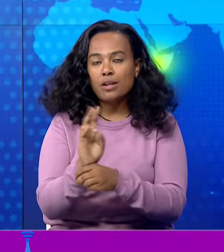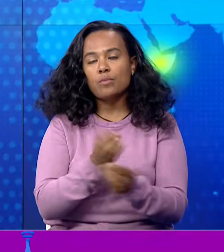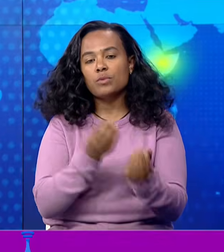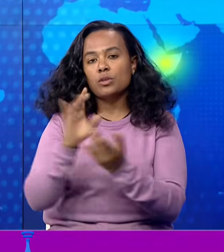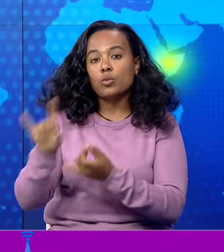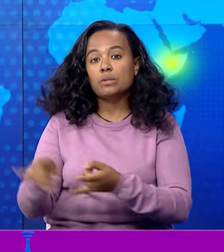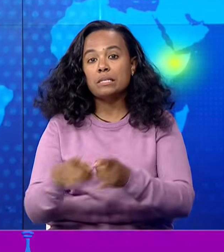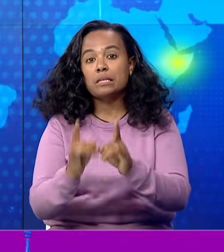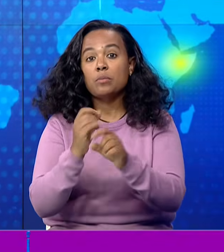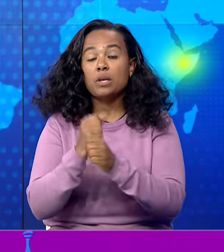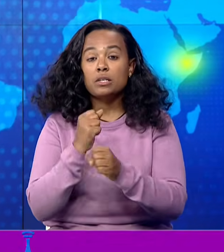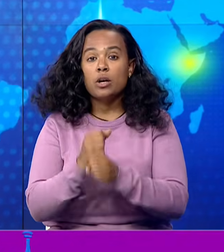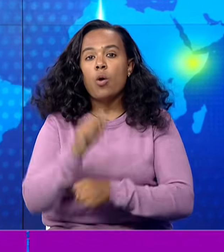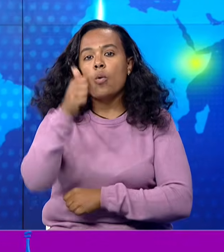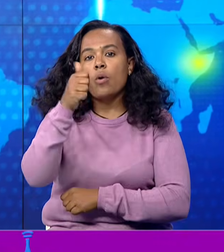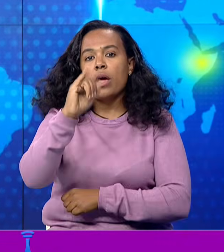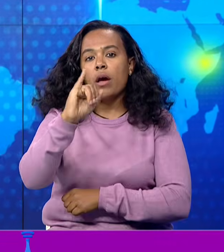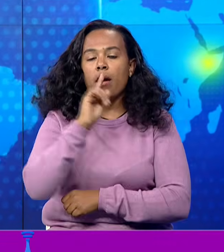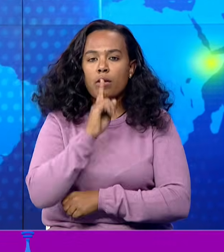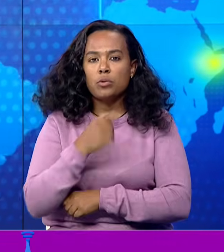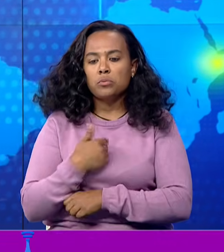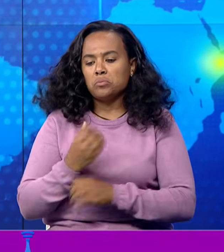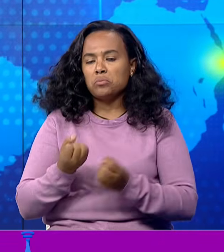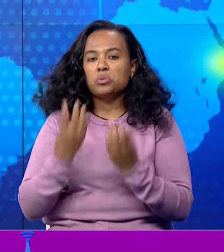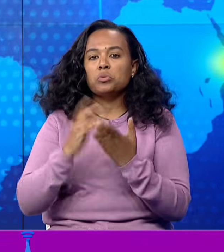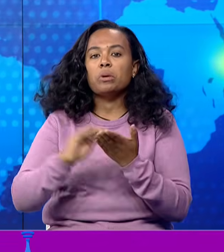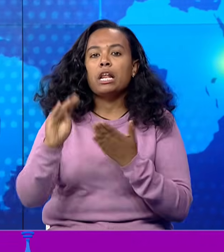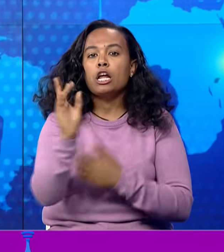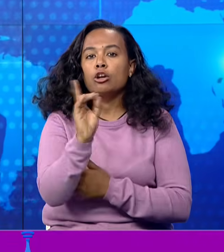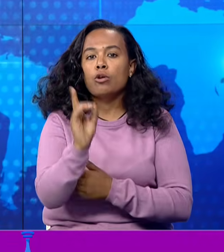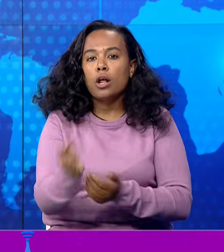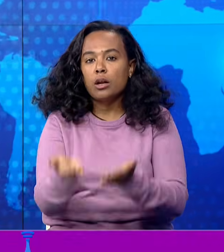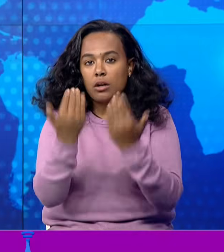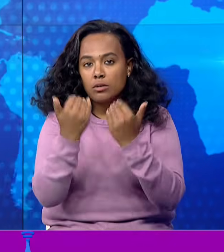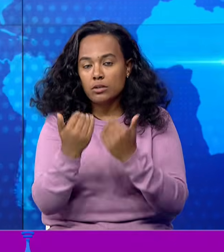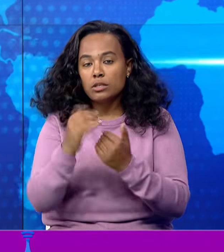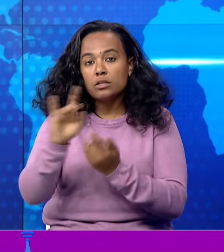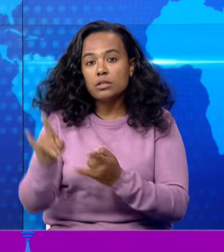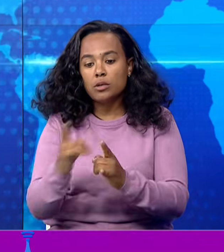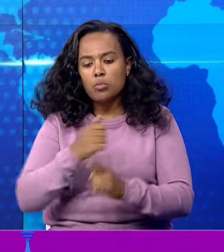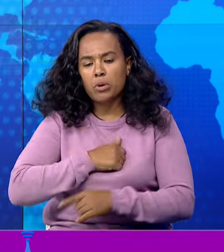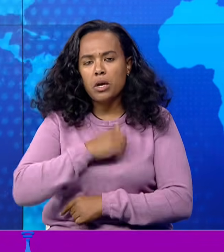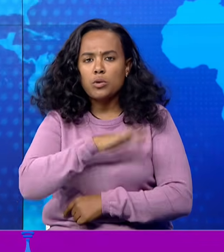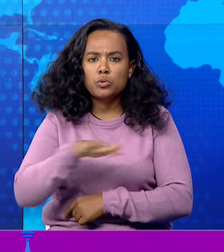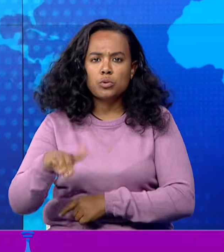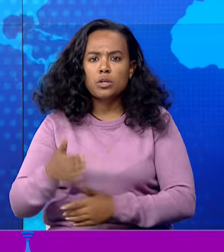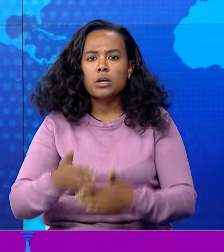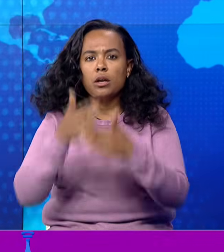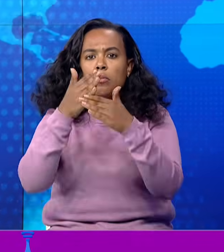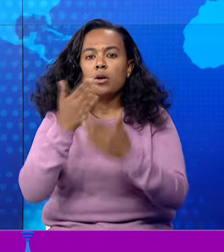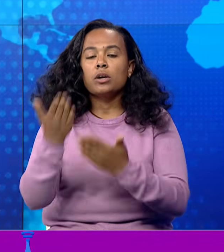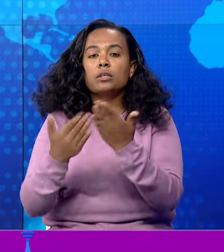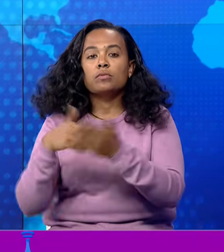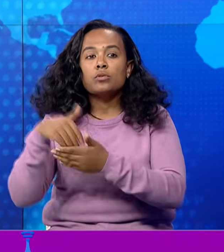ሲስተም የሰራው ኤአይ ነው። ብዙ ሚሊዮን ዶላር አትርፎልናል። ሲስተሙን በእኛ ልጆች የተገነባ ነው። ከሰርቪስ ውጭ